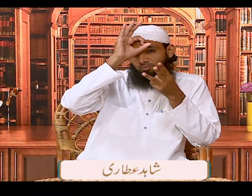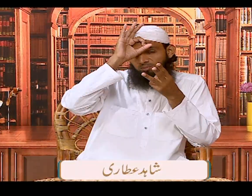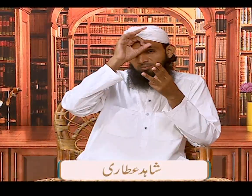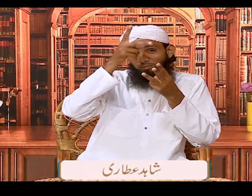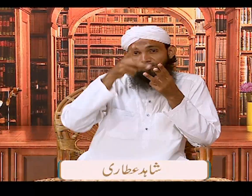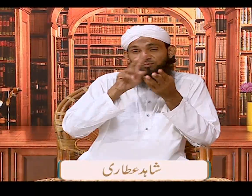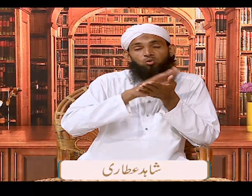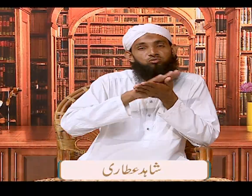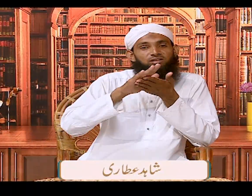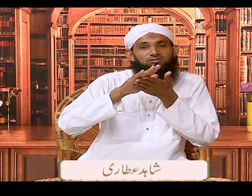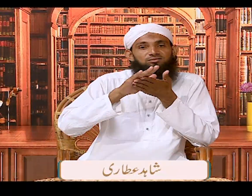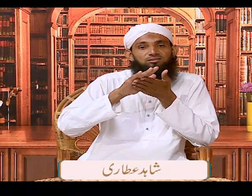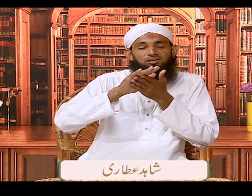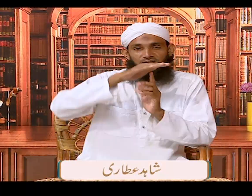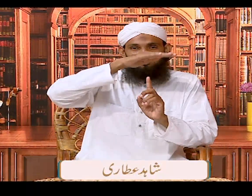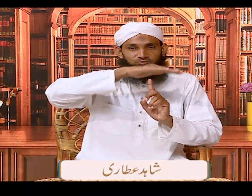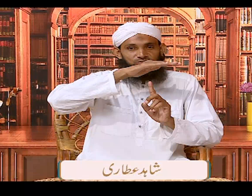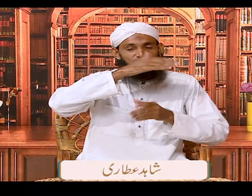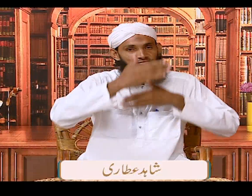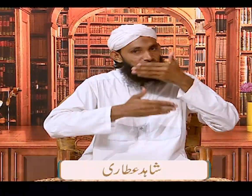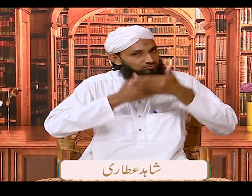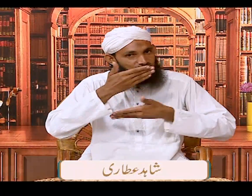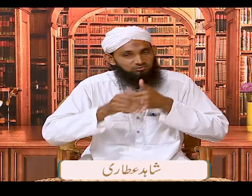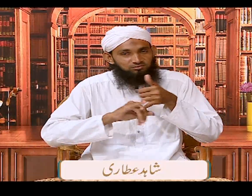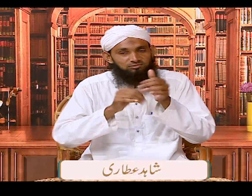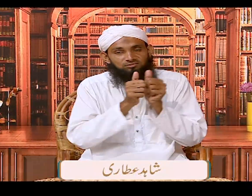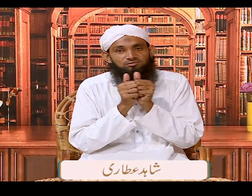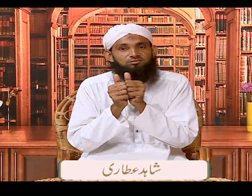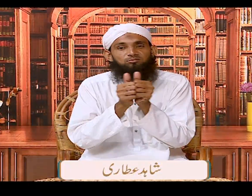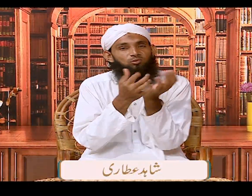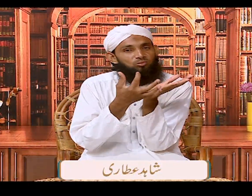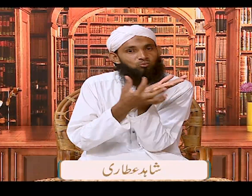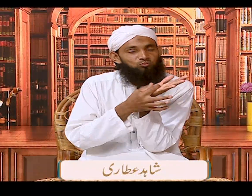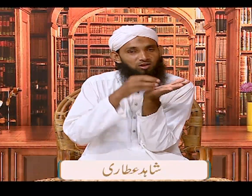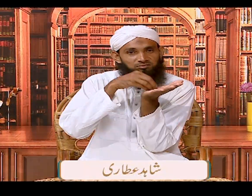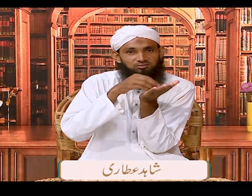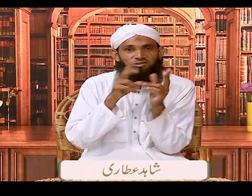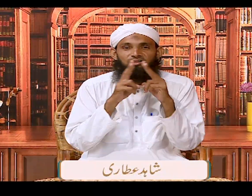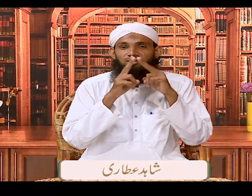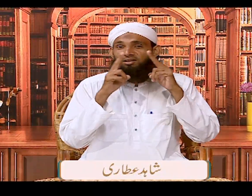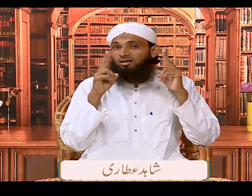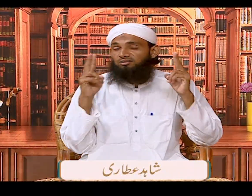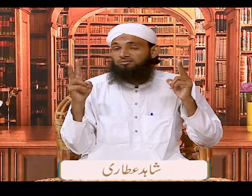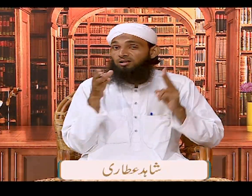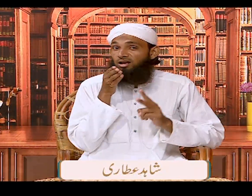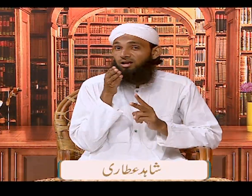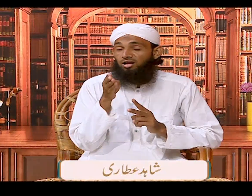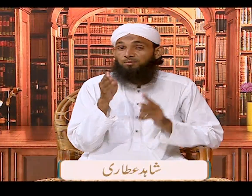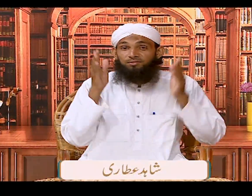وجہ، امام ابو حسین قزوینی رحمۃ اللہ علیہ فرماتے ہیں حضرت عثمان غنی رضی اللہ عنہ کی یہ عادت کریمہ